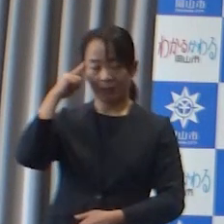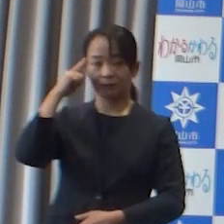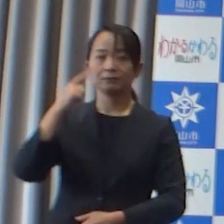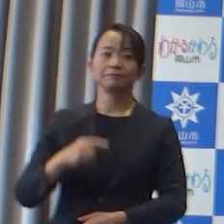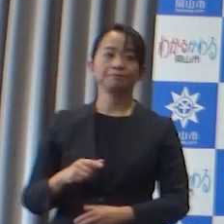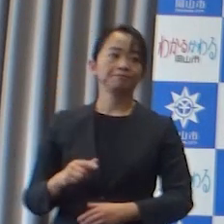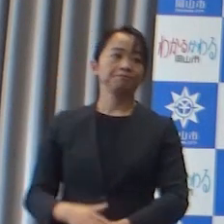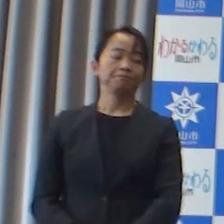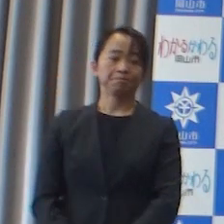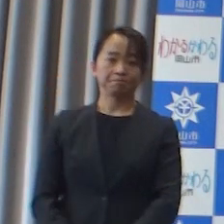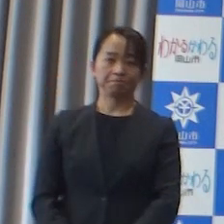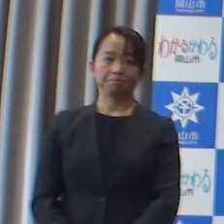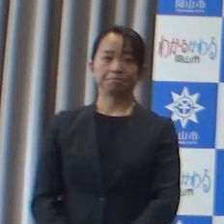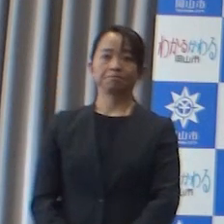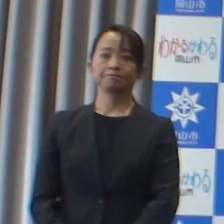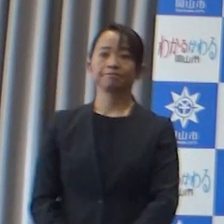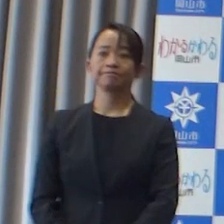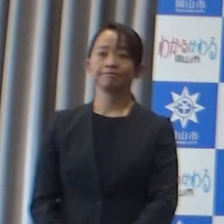はい。